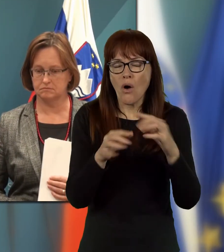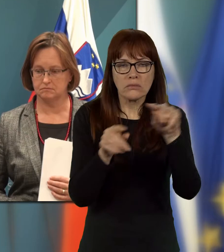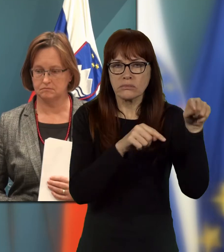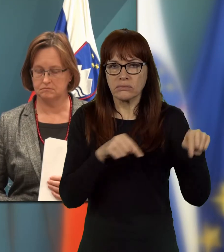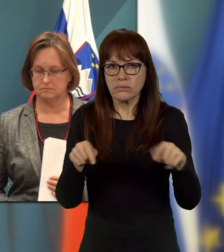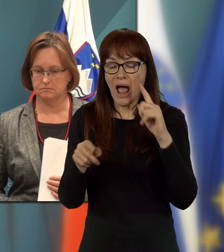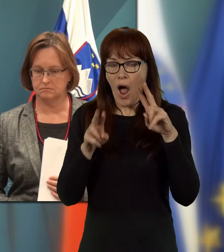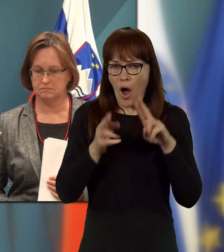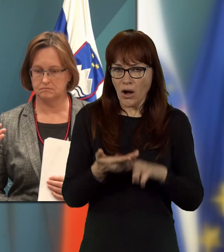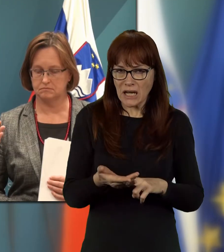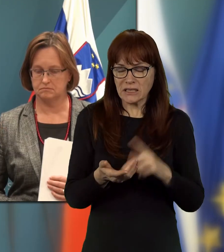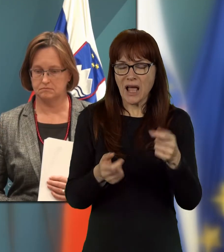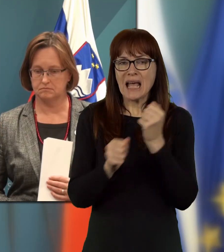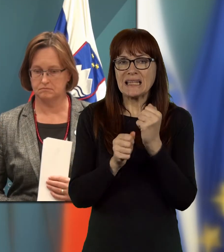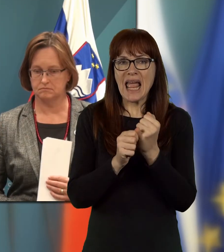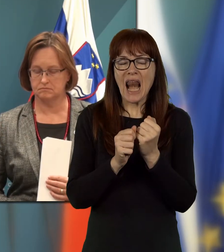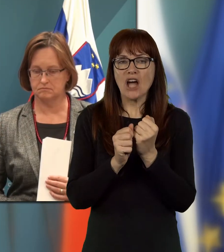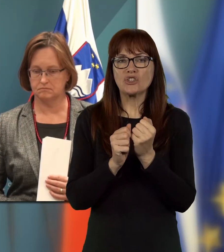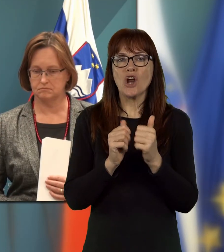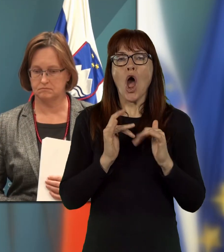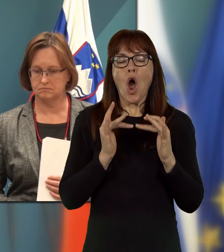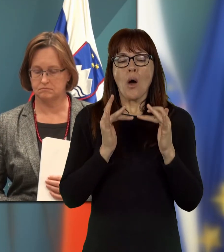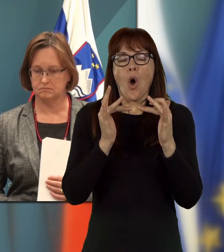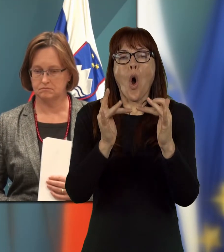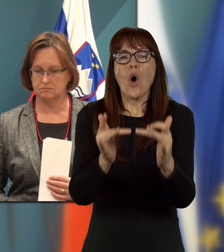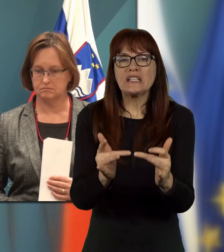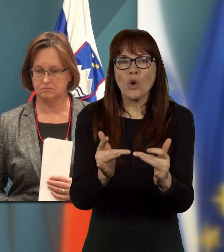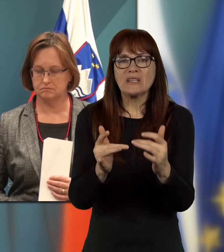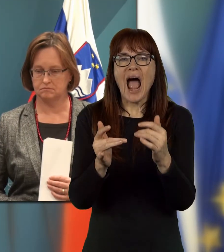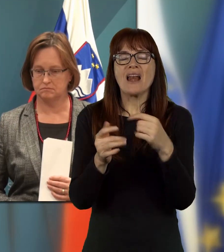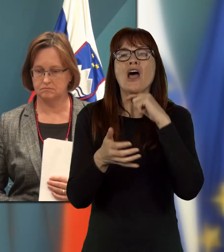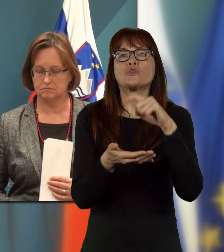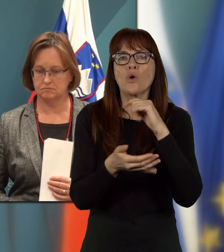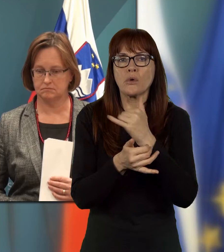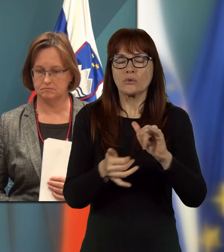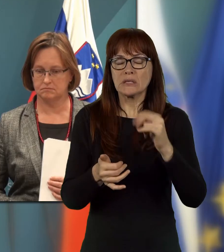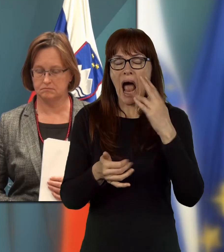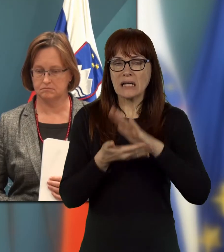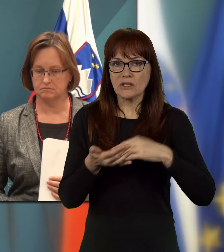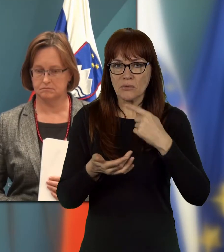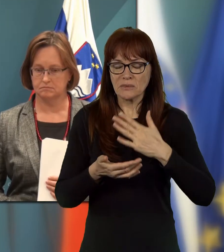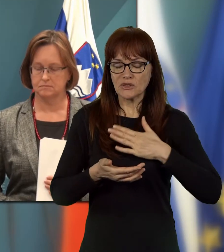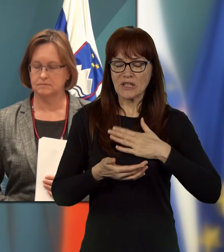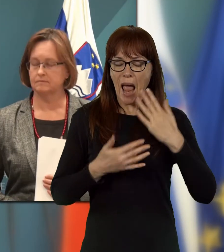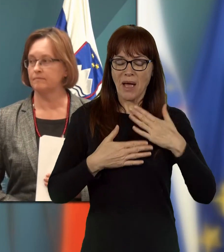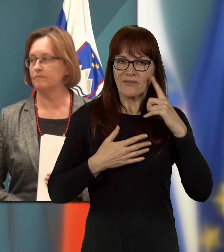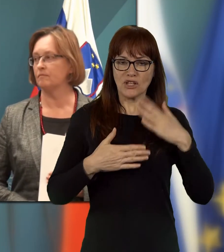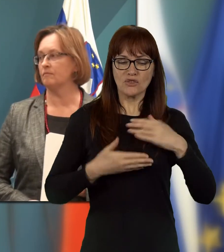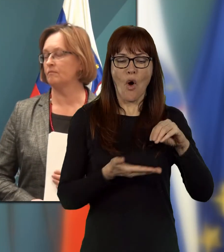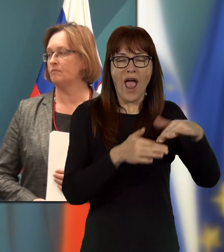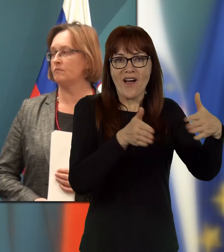V resnici, ko delaš eno horizontalno zgodbo, vsak, ko se začne pogovarjati, najprej vidi svoj sebe in svoj